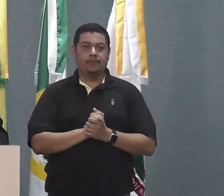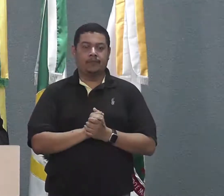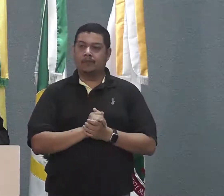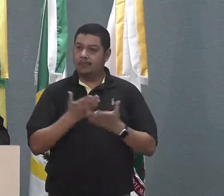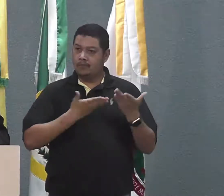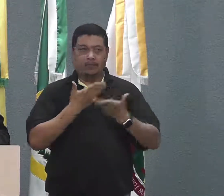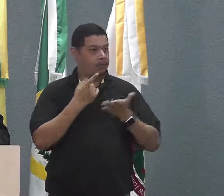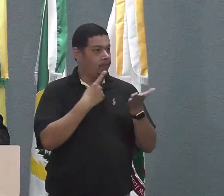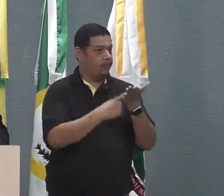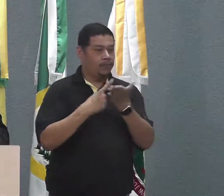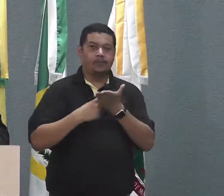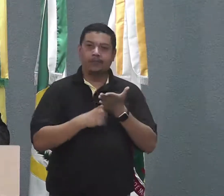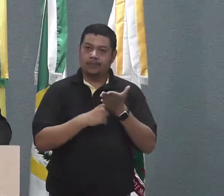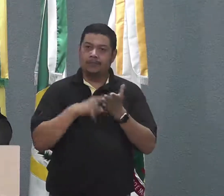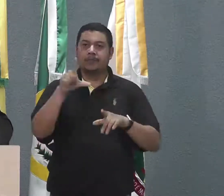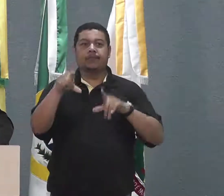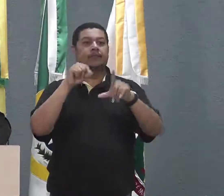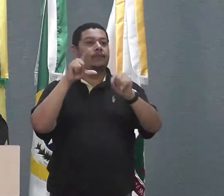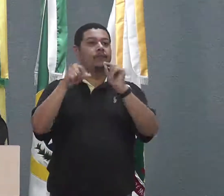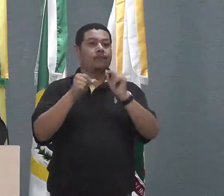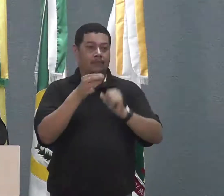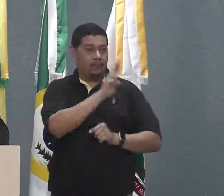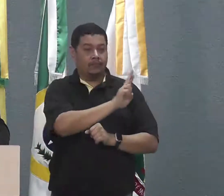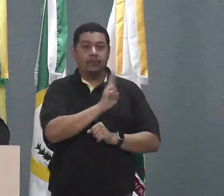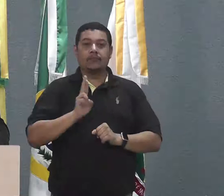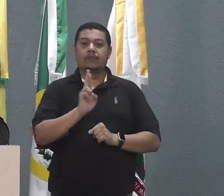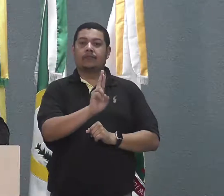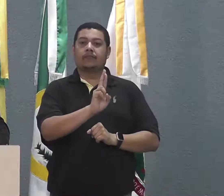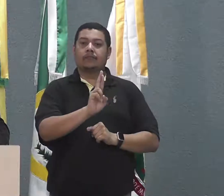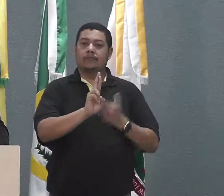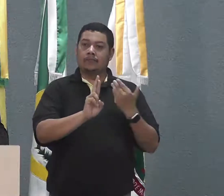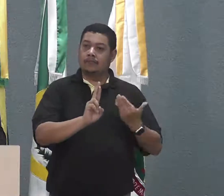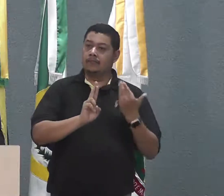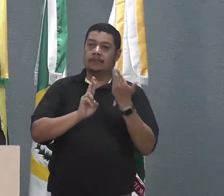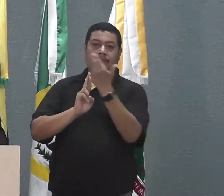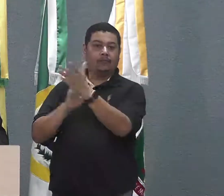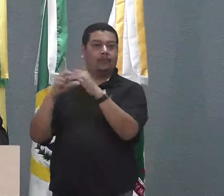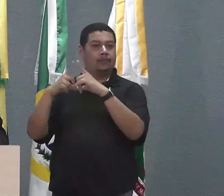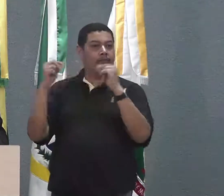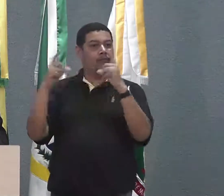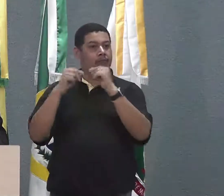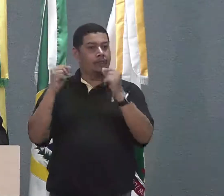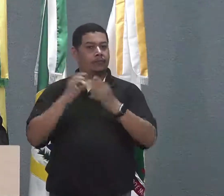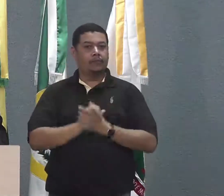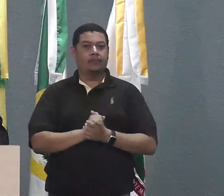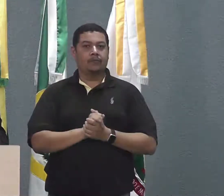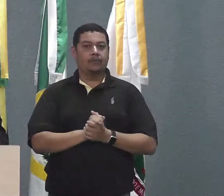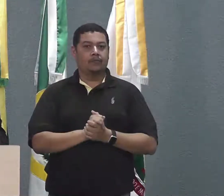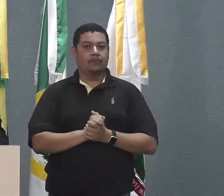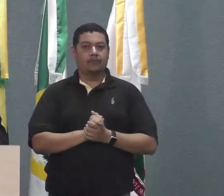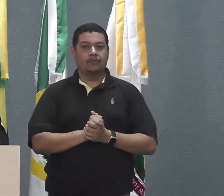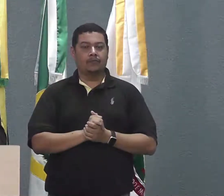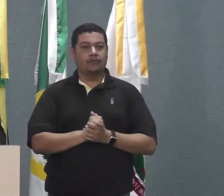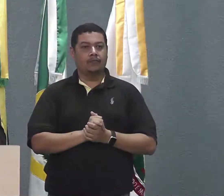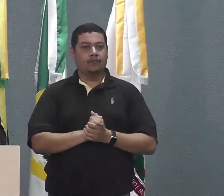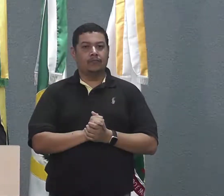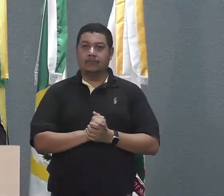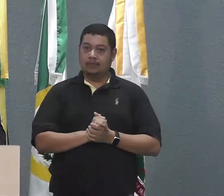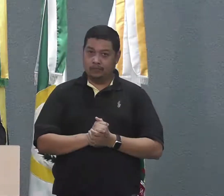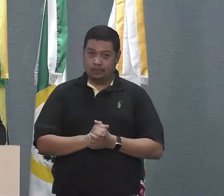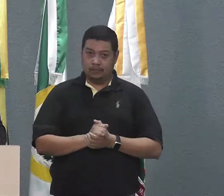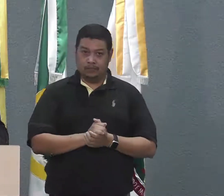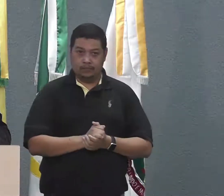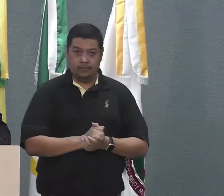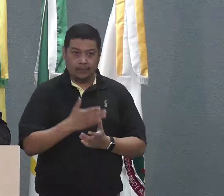acordo, escolheremos um representante para ir a Brasília. E eu conclamo,